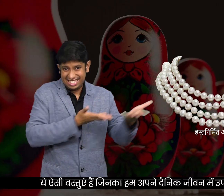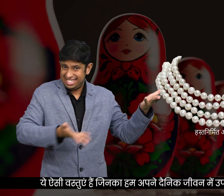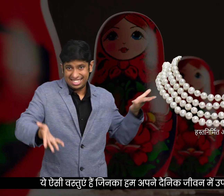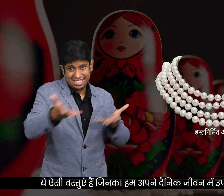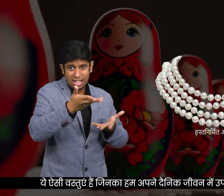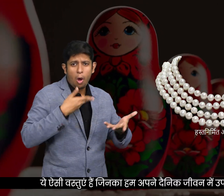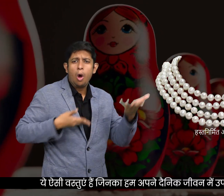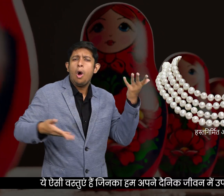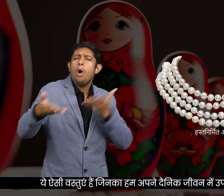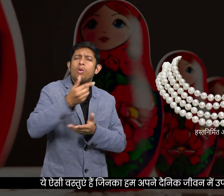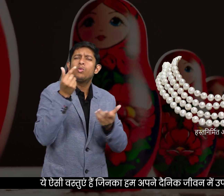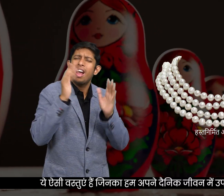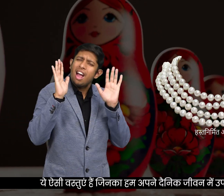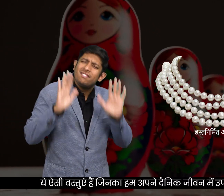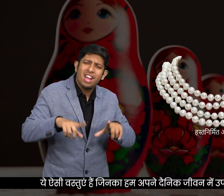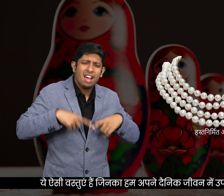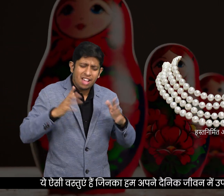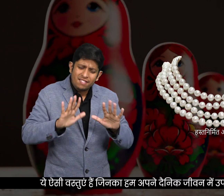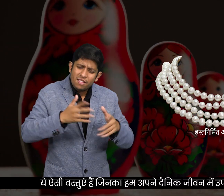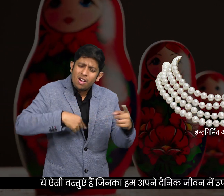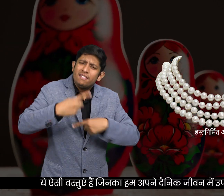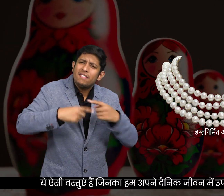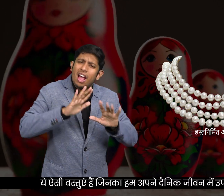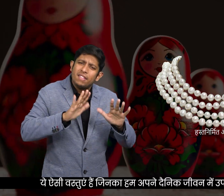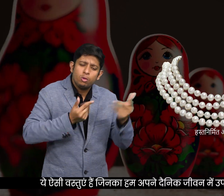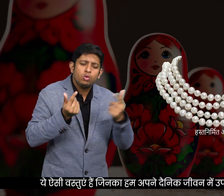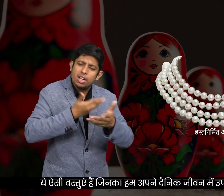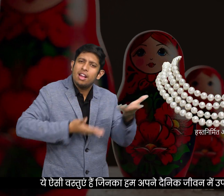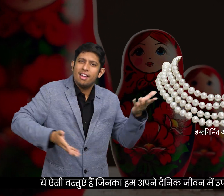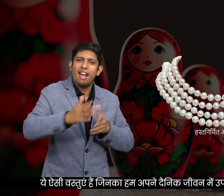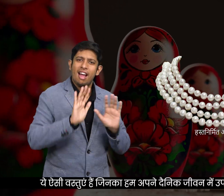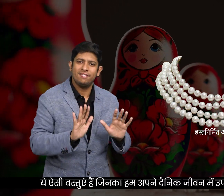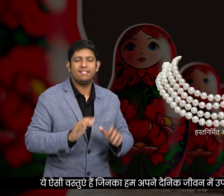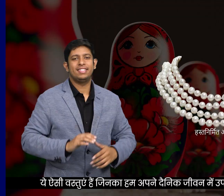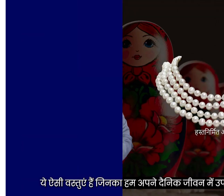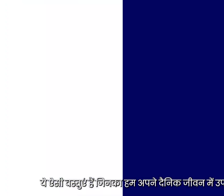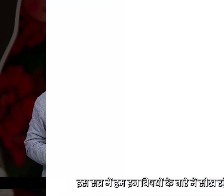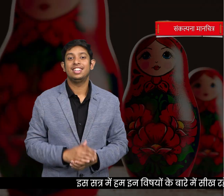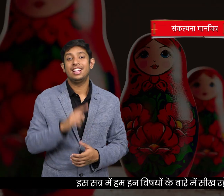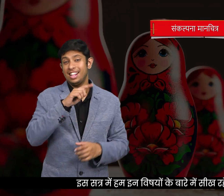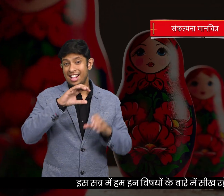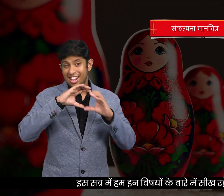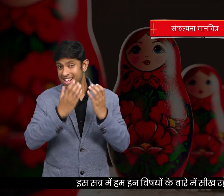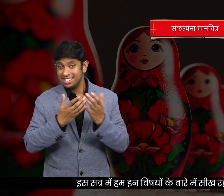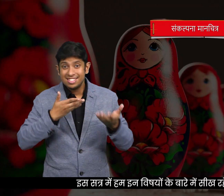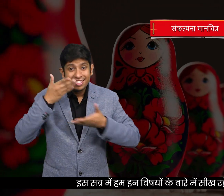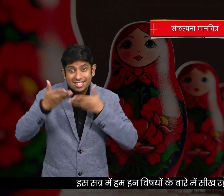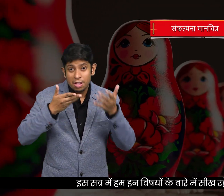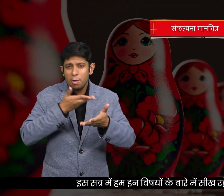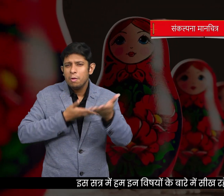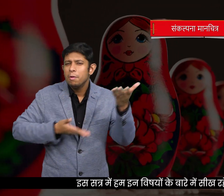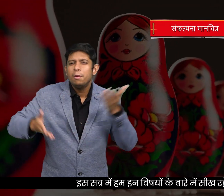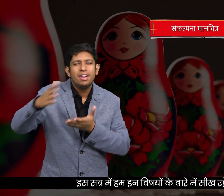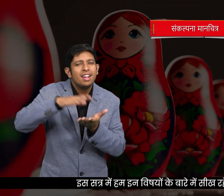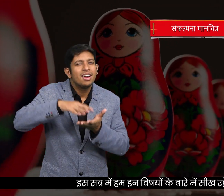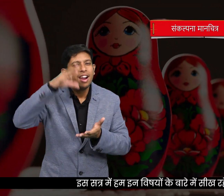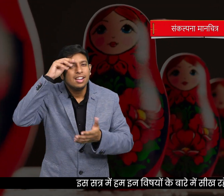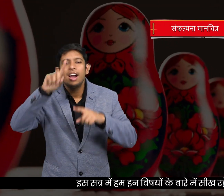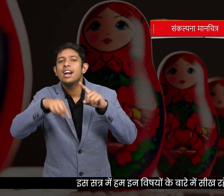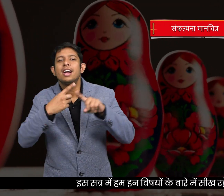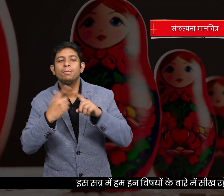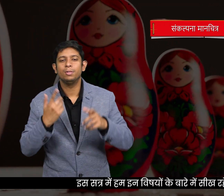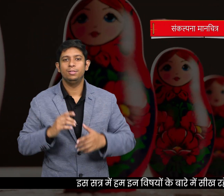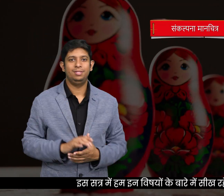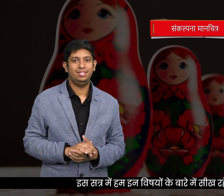ये ऐसी वस्तुएं हैं जिनका हम अपने दैनिक जीवन में उपयोग करते हैं। इस सत्र में हम इन विषयों के बारे